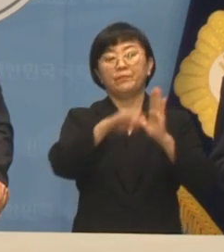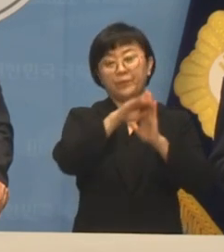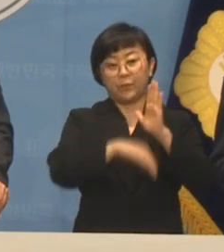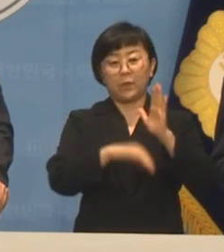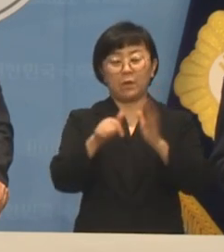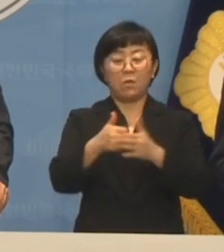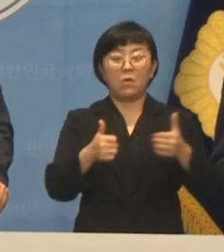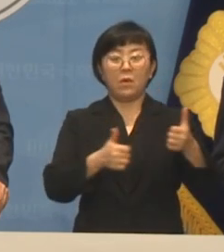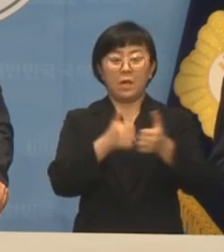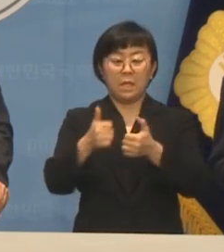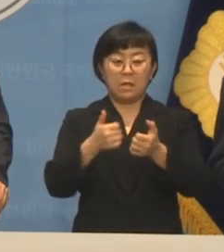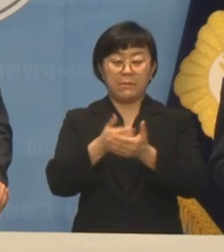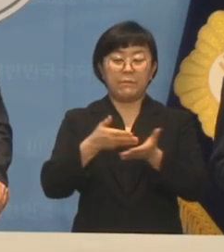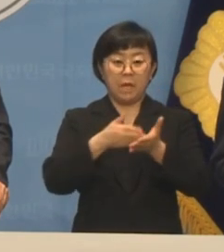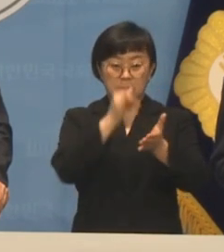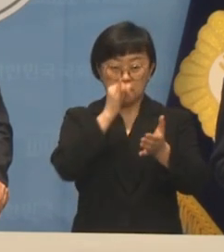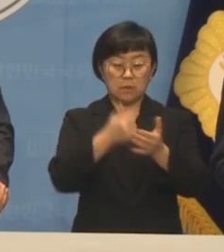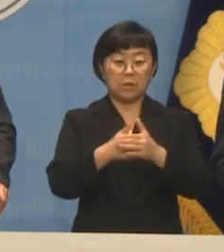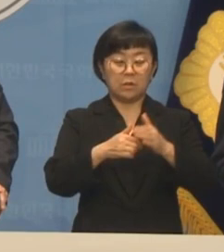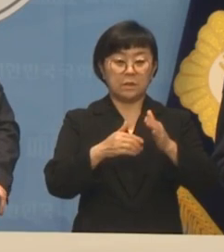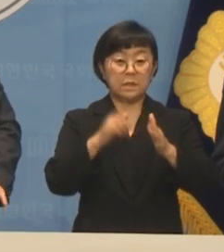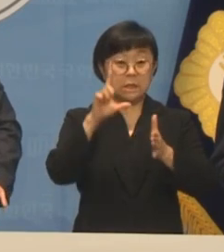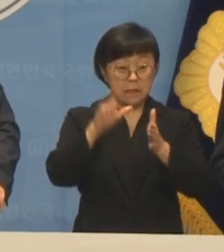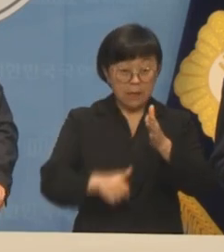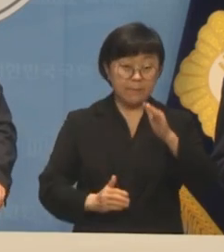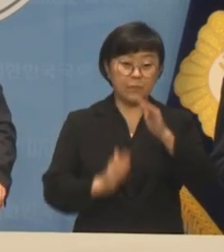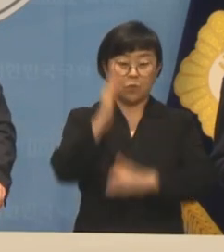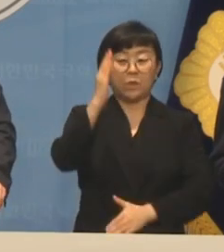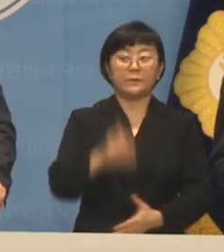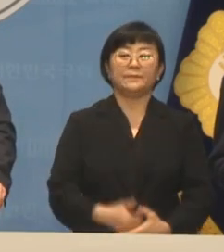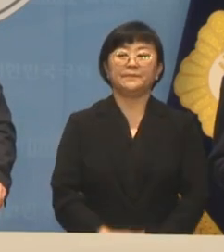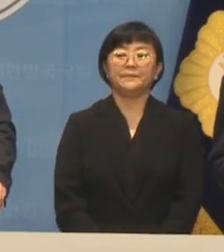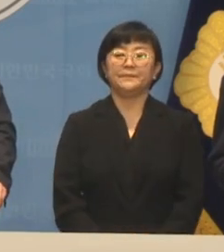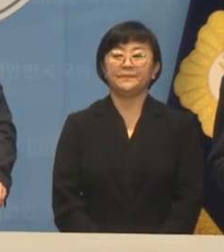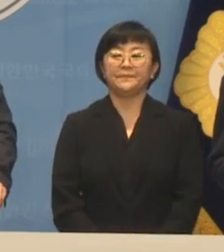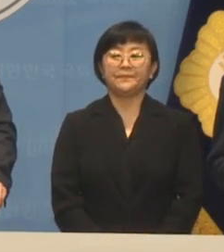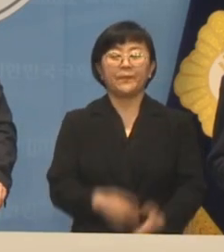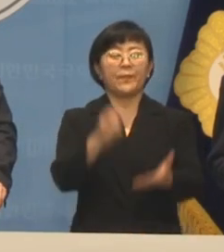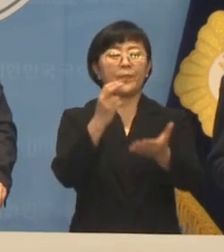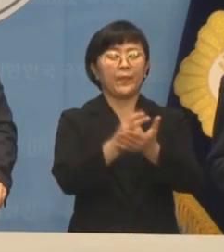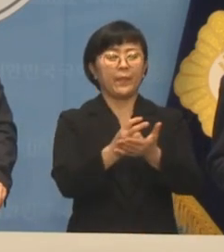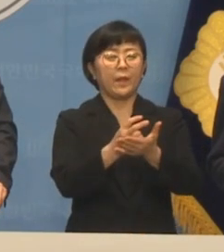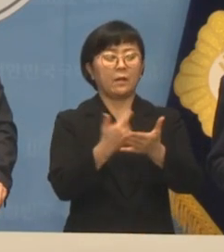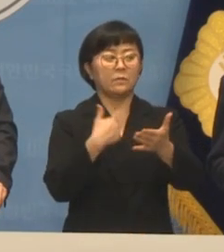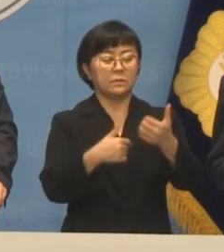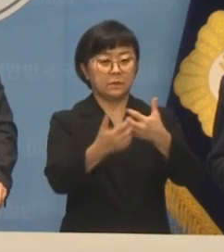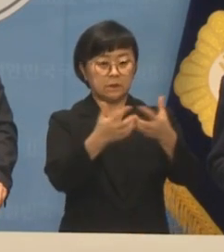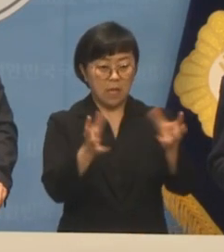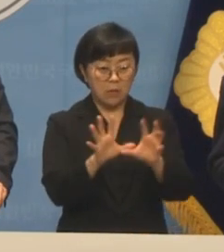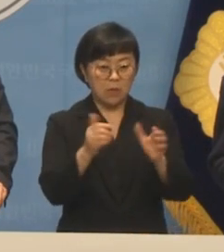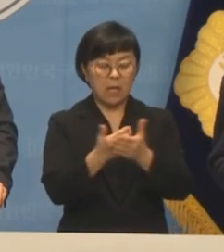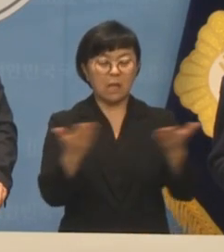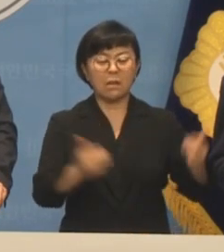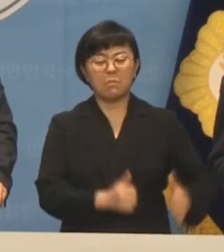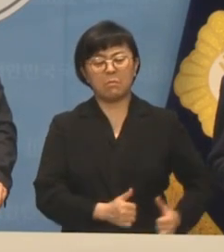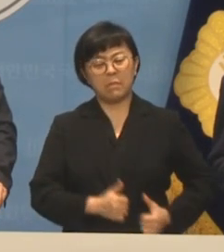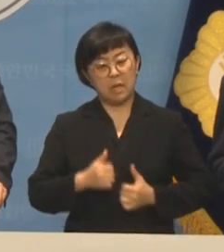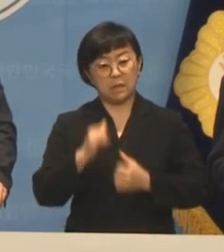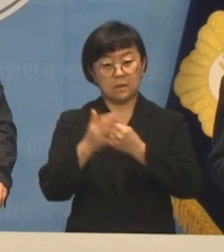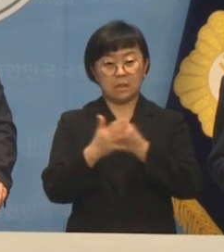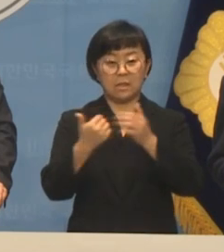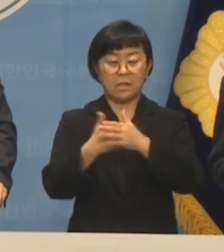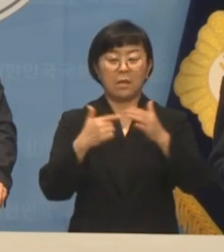본회의에 직회부할 수 있는 기일은 이미 지났습니다. 법사위가 계속 직무유기를 이어갈 경우